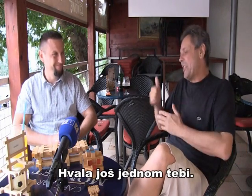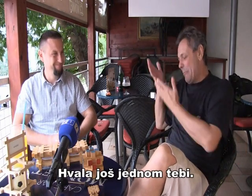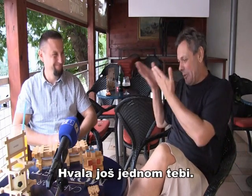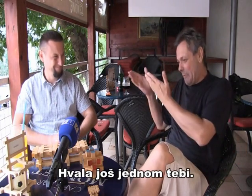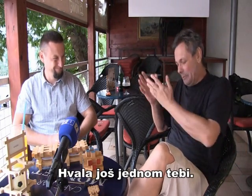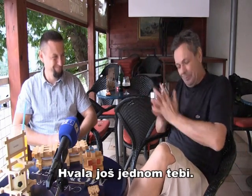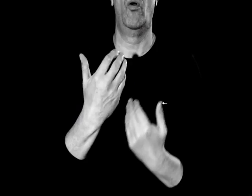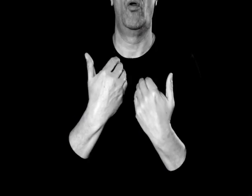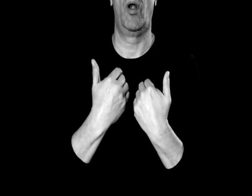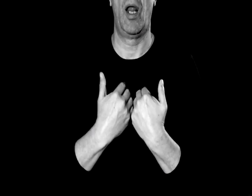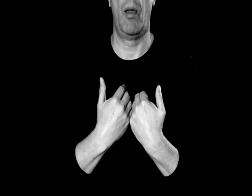jedan za tebi.